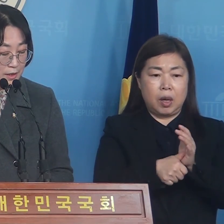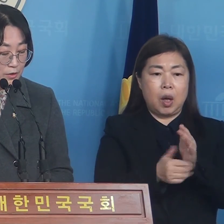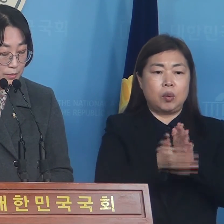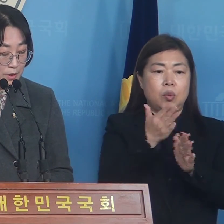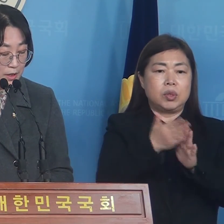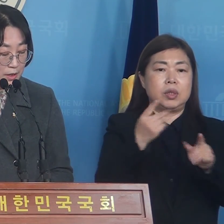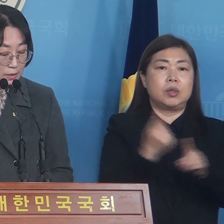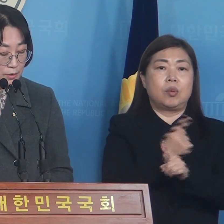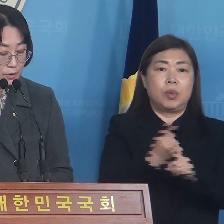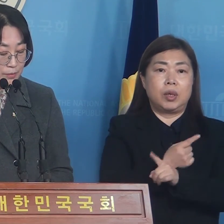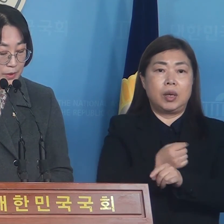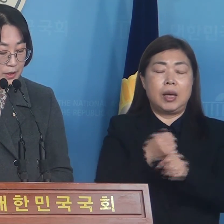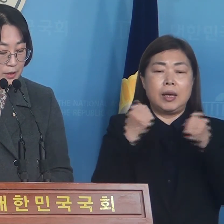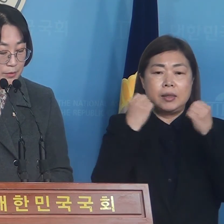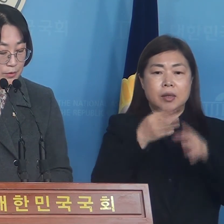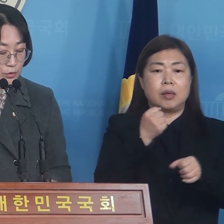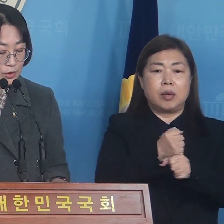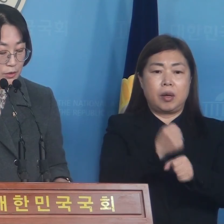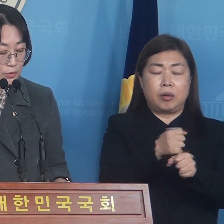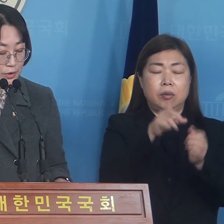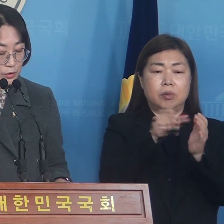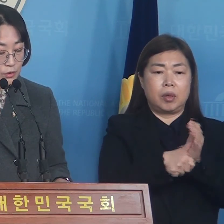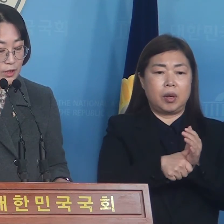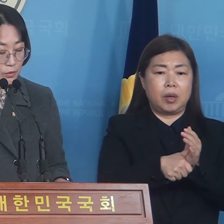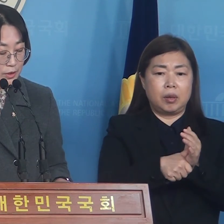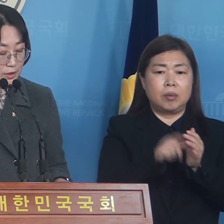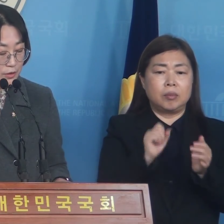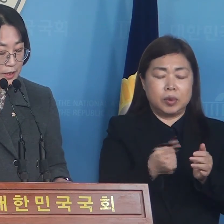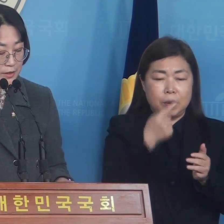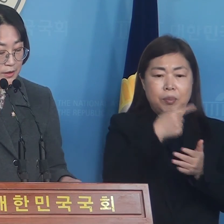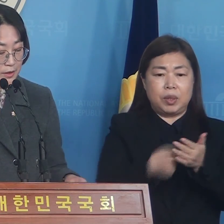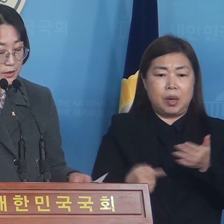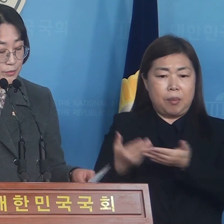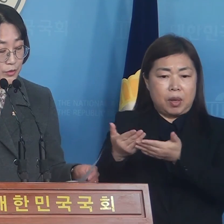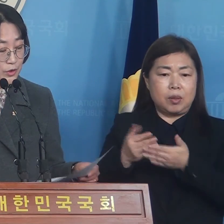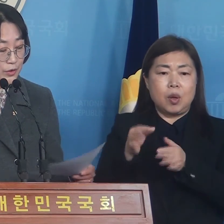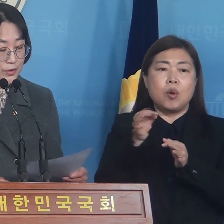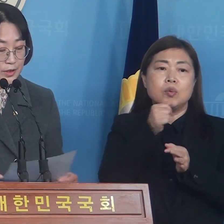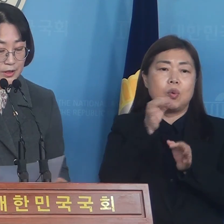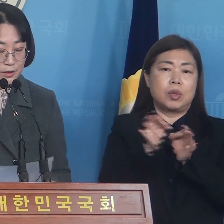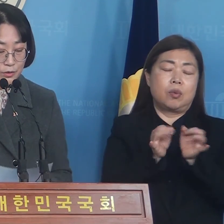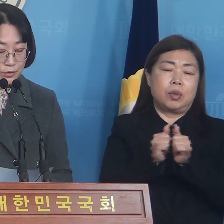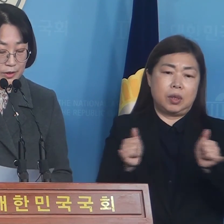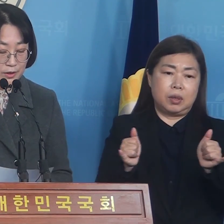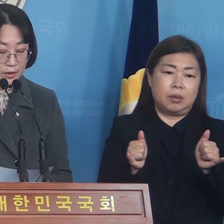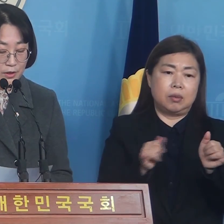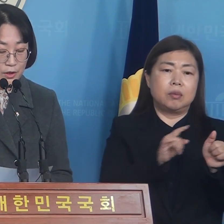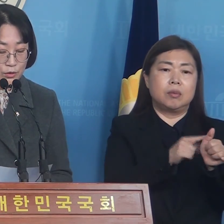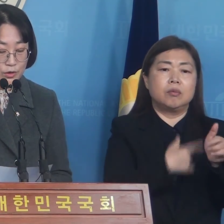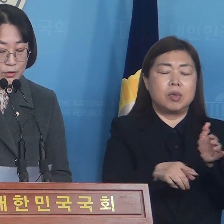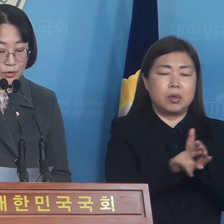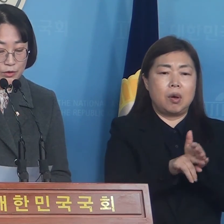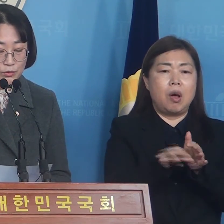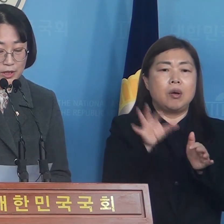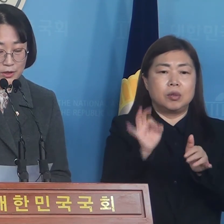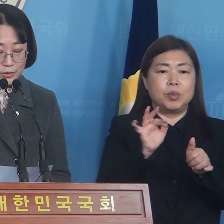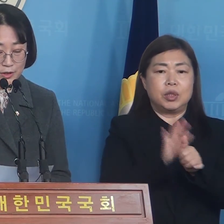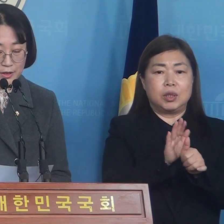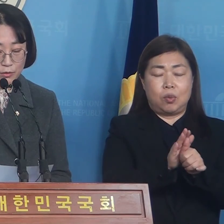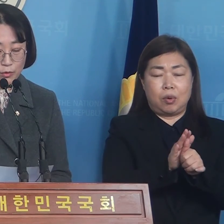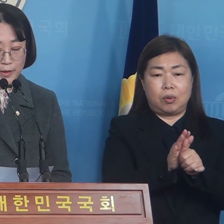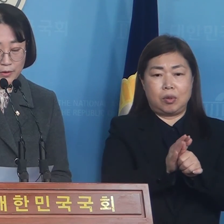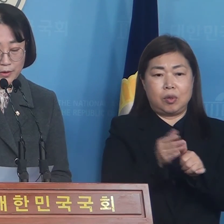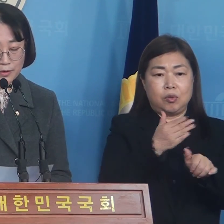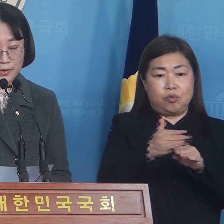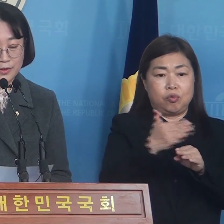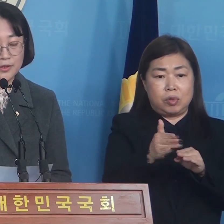재생 산업으로 피해를 입은 소상공인들을 위한 금융지원 예산을 요구해서 소상공인 융자 지원